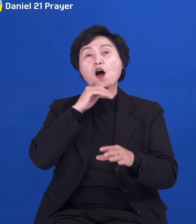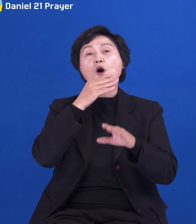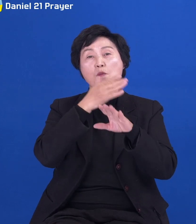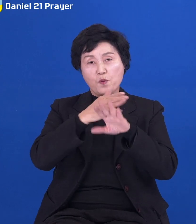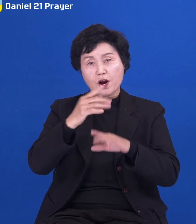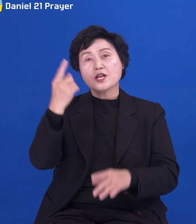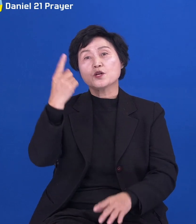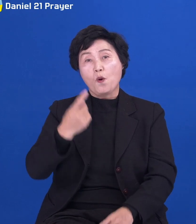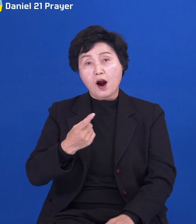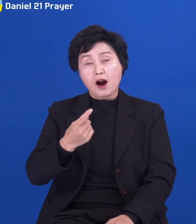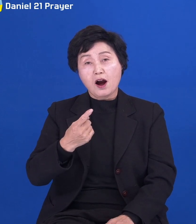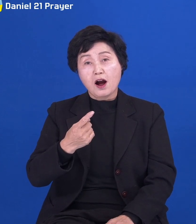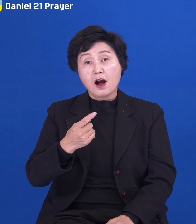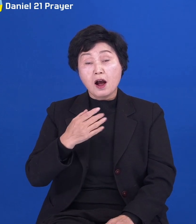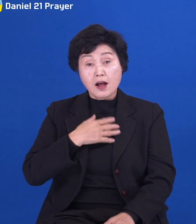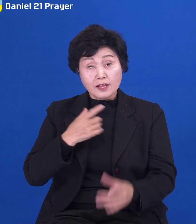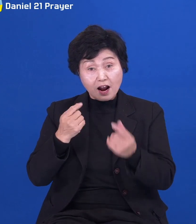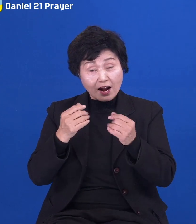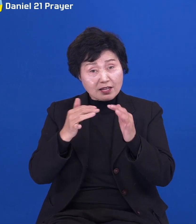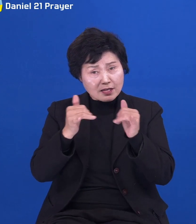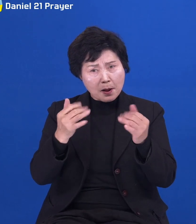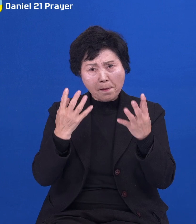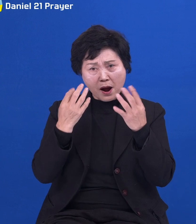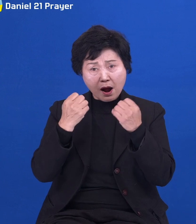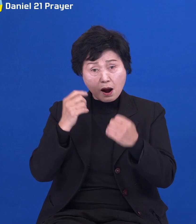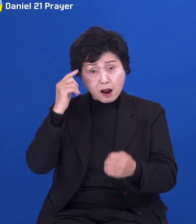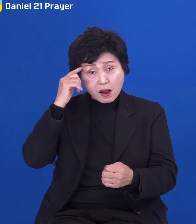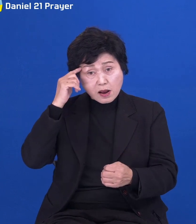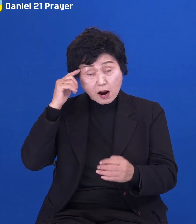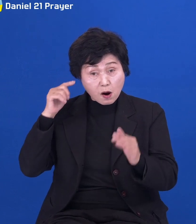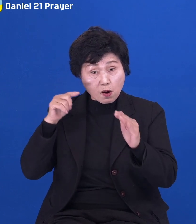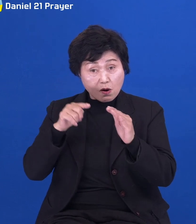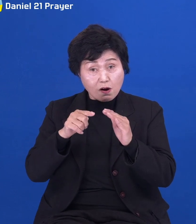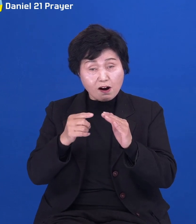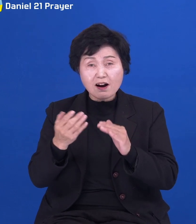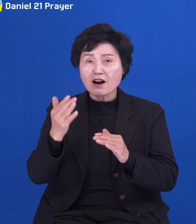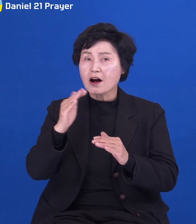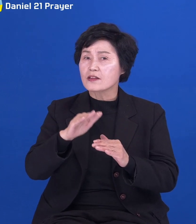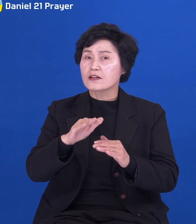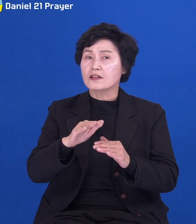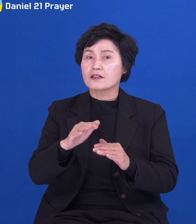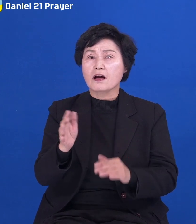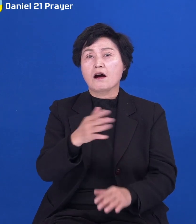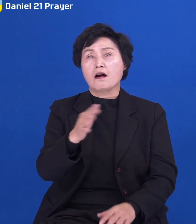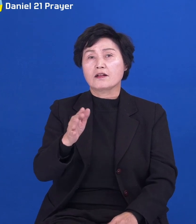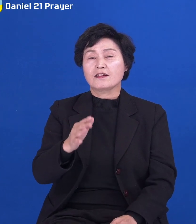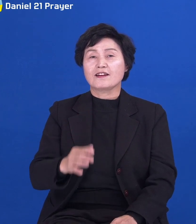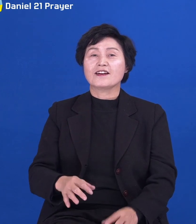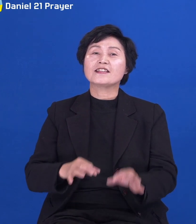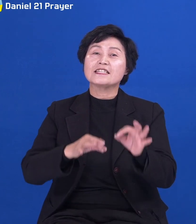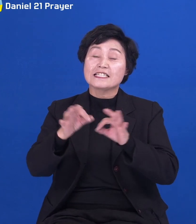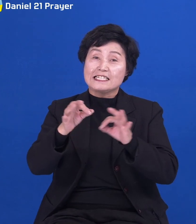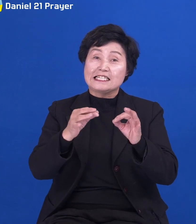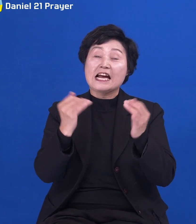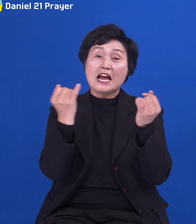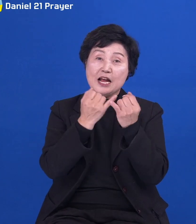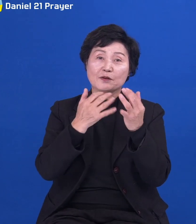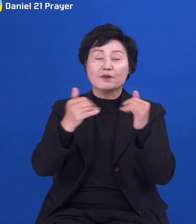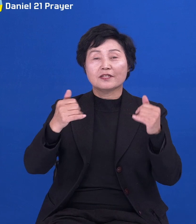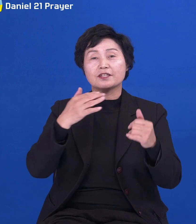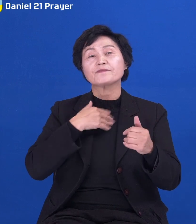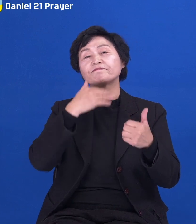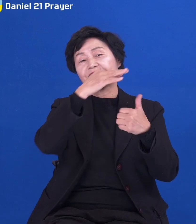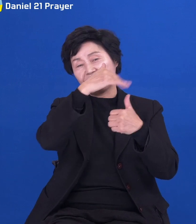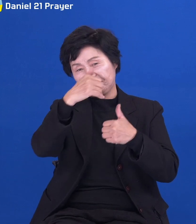애들이 많을 거라 생각을 하고 들어온 거예요. 지금 시장 아주머니들이 저희를 보시더니 오라고 하시는 거예요. 오라고 하시더니